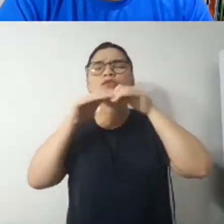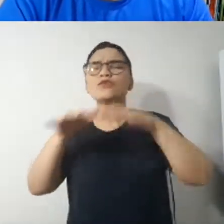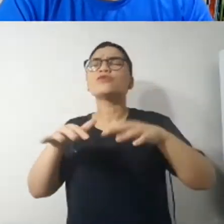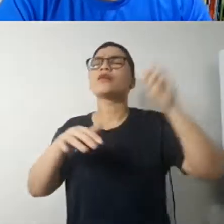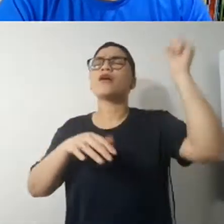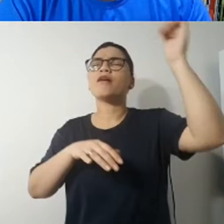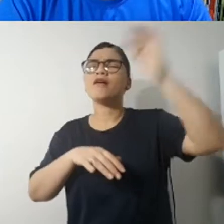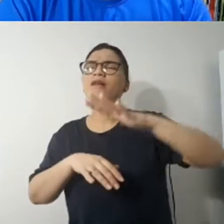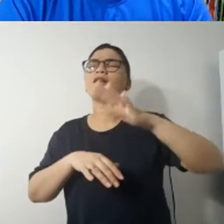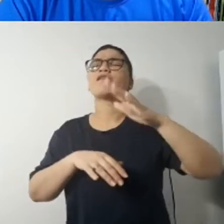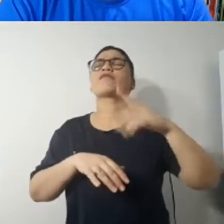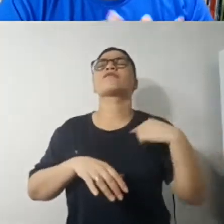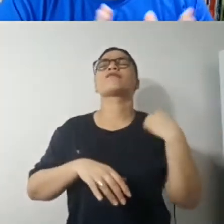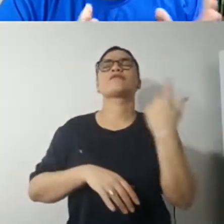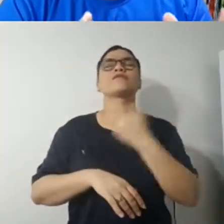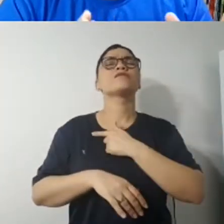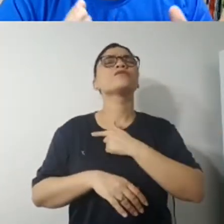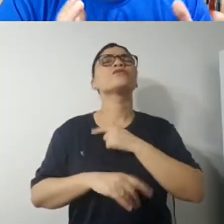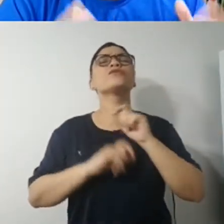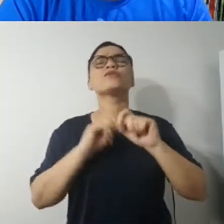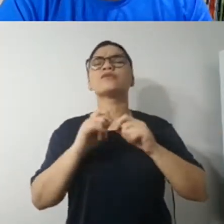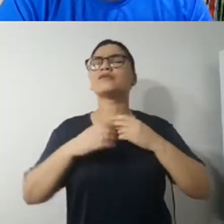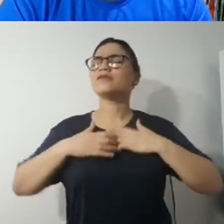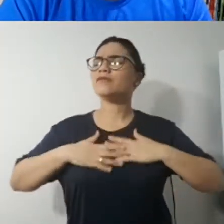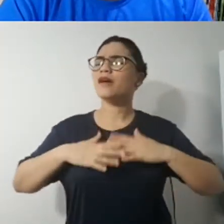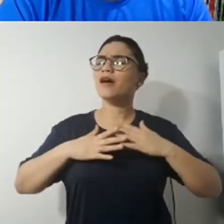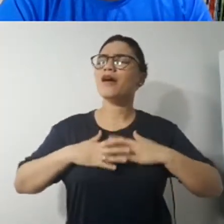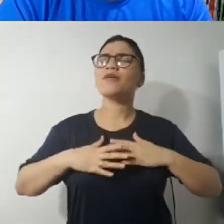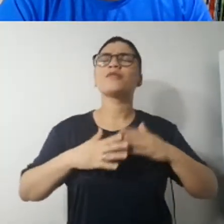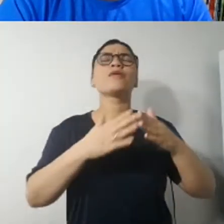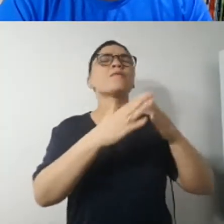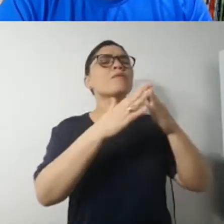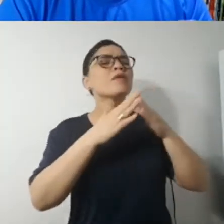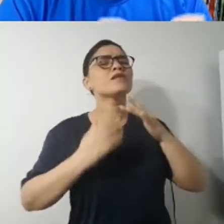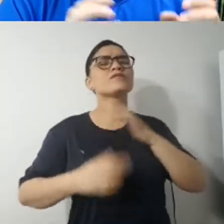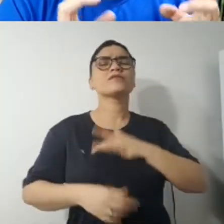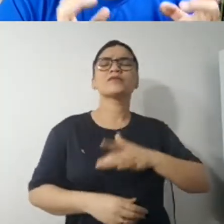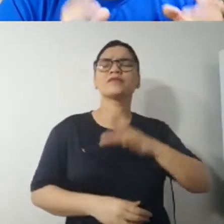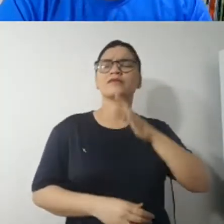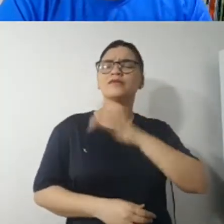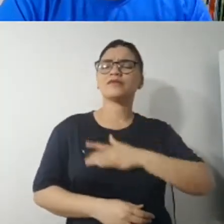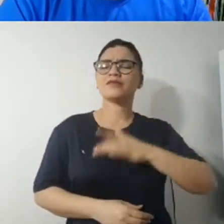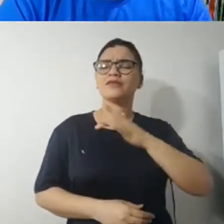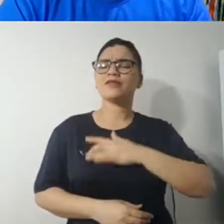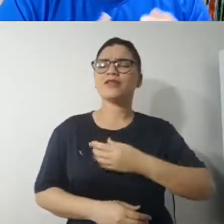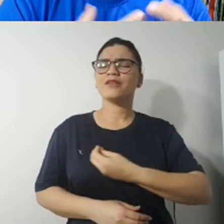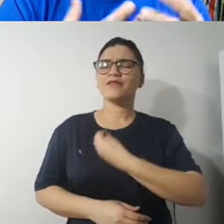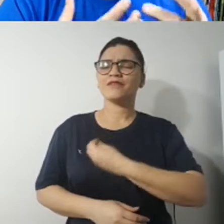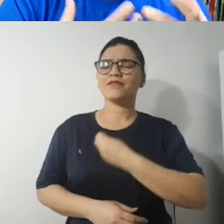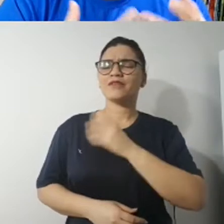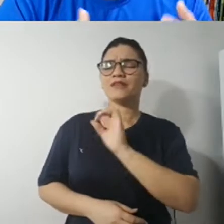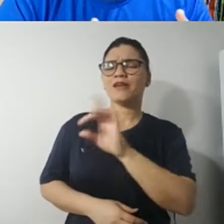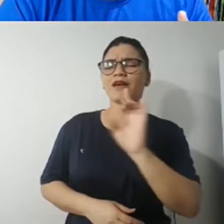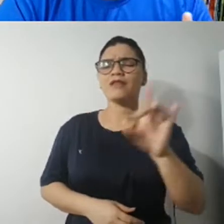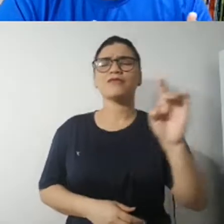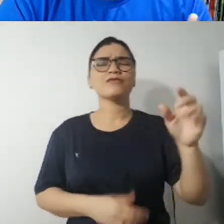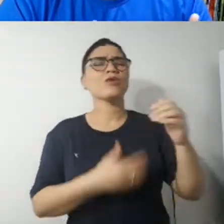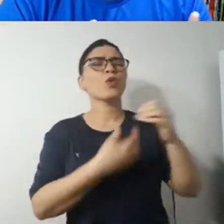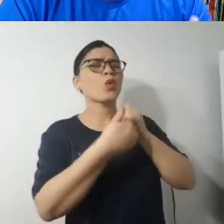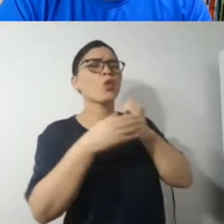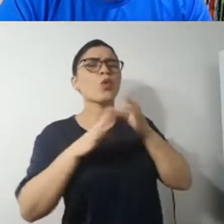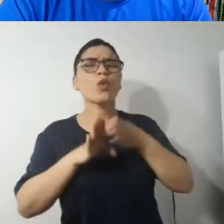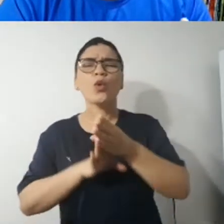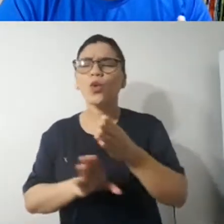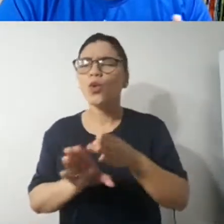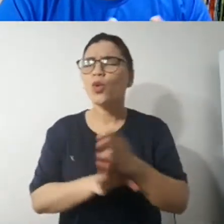Pai. Que a tua misericórdia, Senhor Deus, alcance os nossos corações. Que o Senhor oriente as nossas vidas, Pai. Que a nossa mente encontre a verdadeira